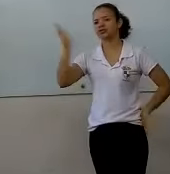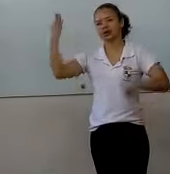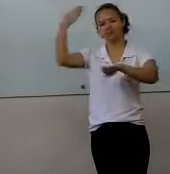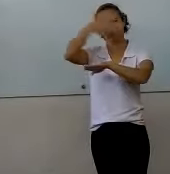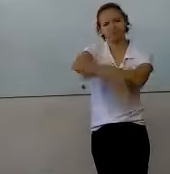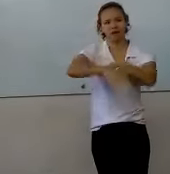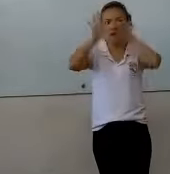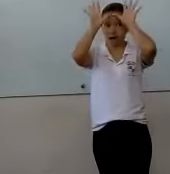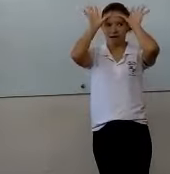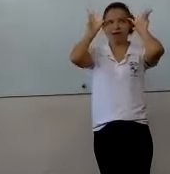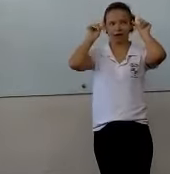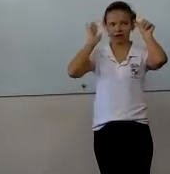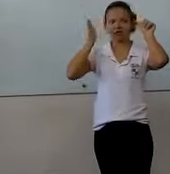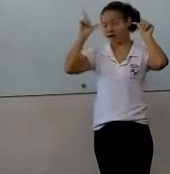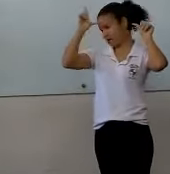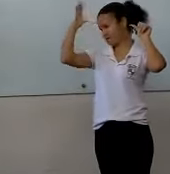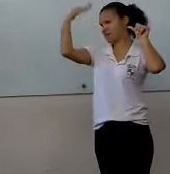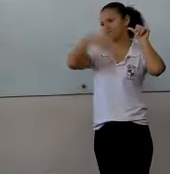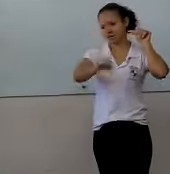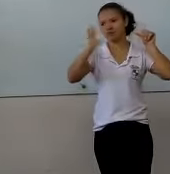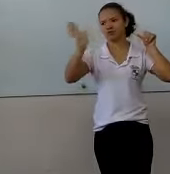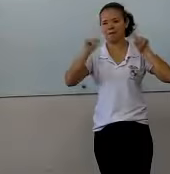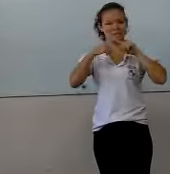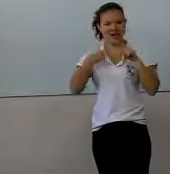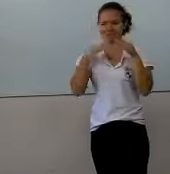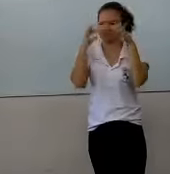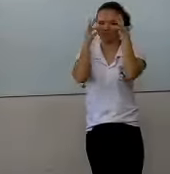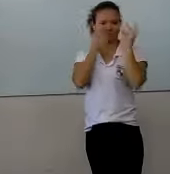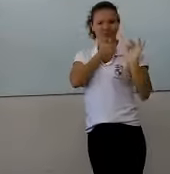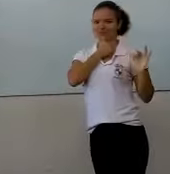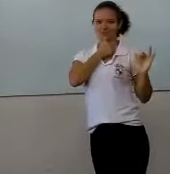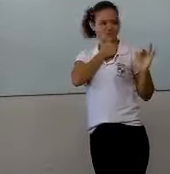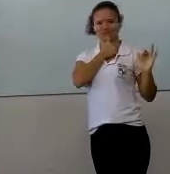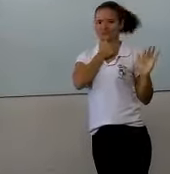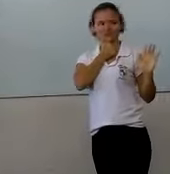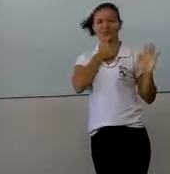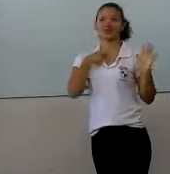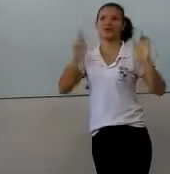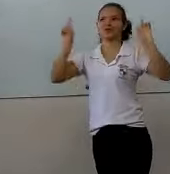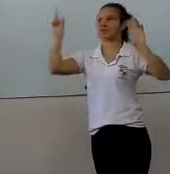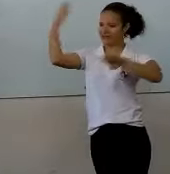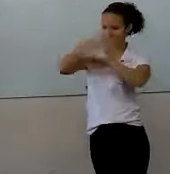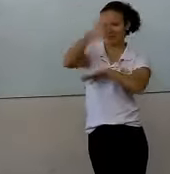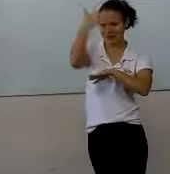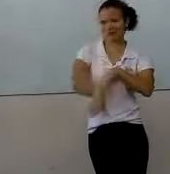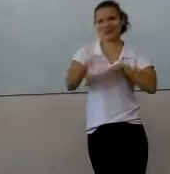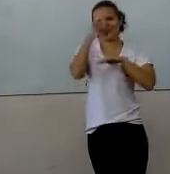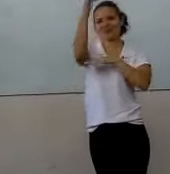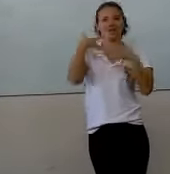é muito bom. Já vieram aqui no Acre, o Antônio já veio aqui no Acre. Mas eu não tive a oportunidade de encontrar com ele. Mas quando